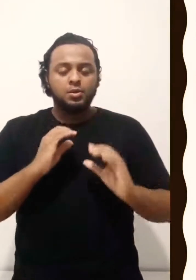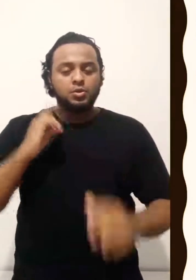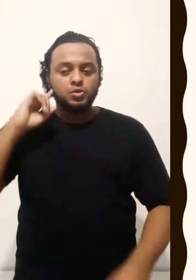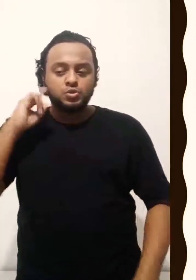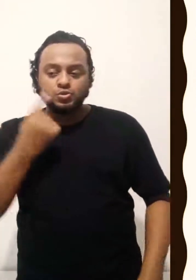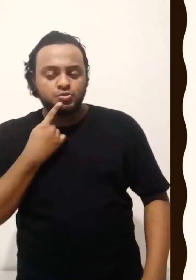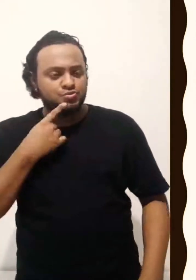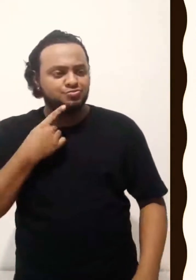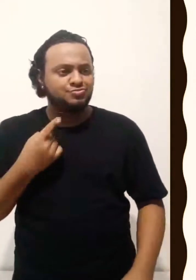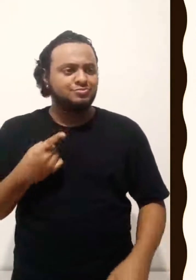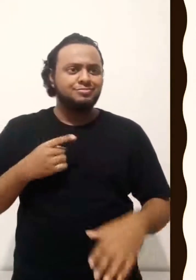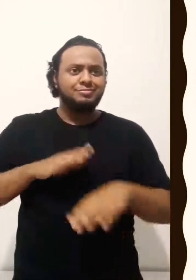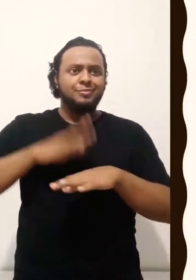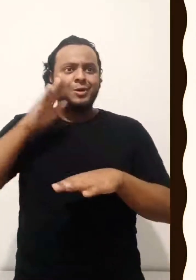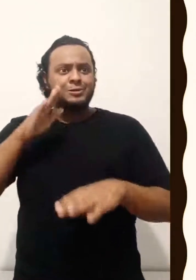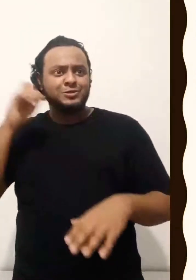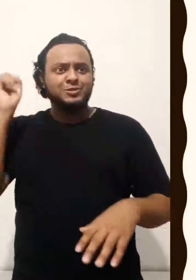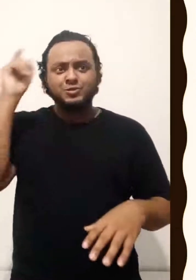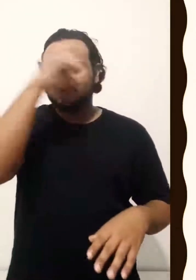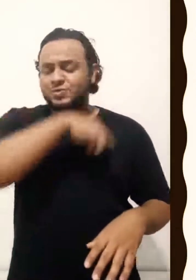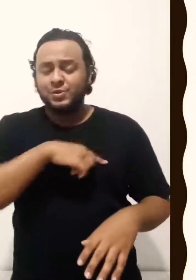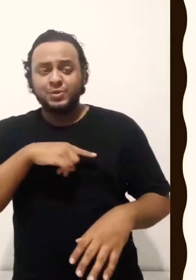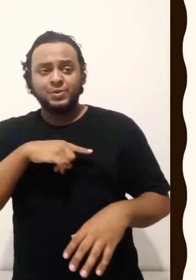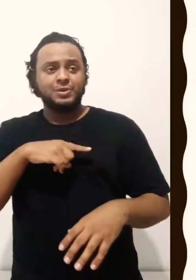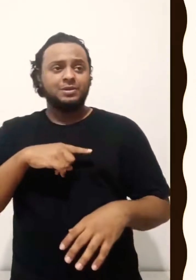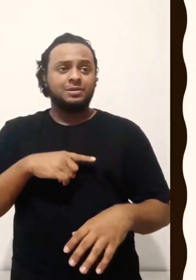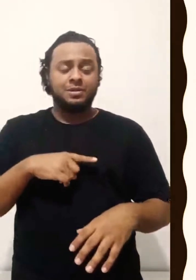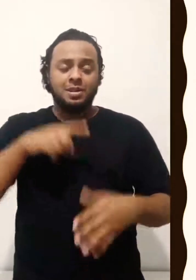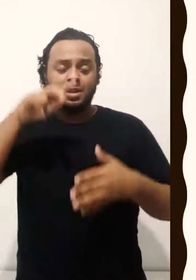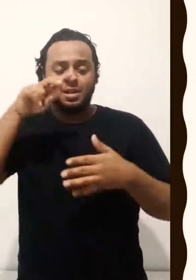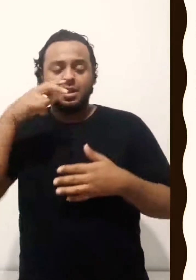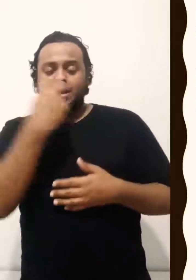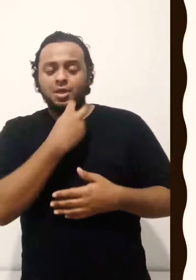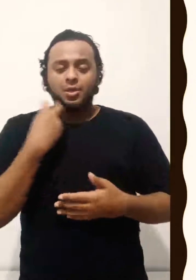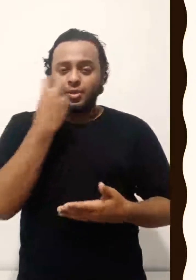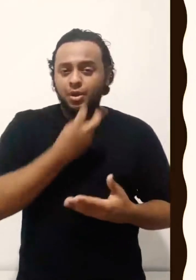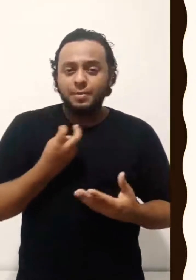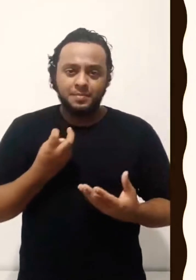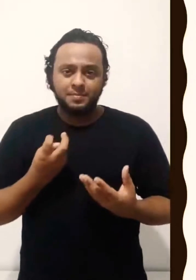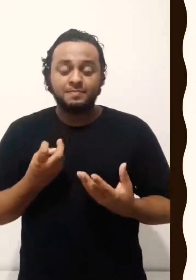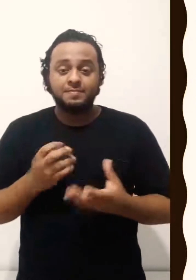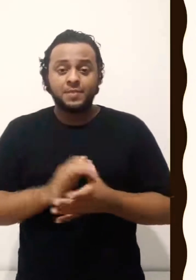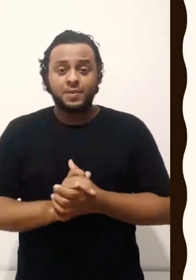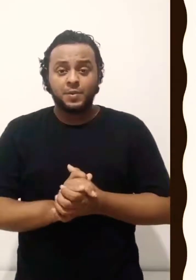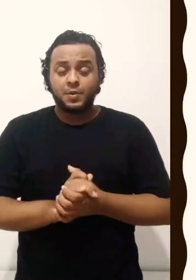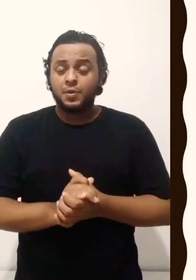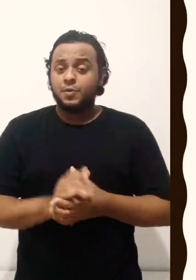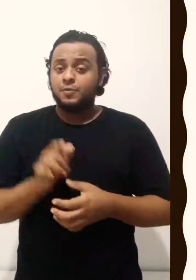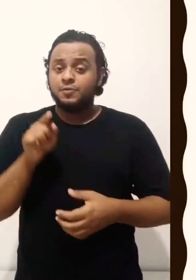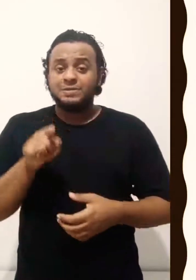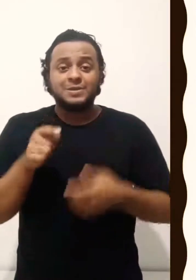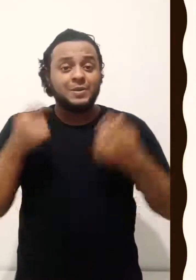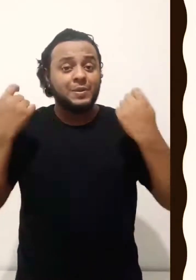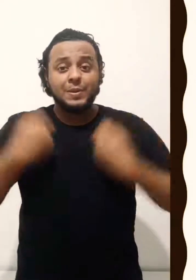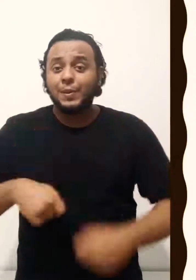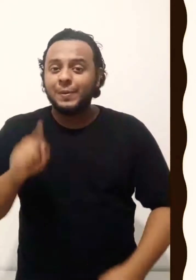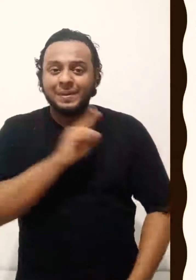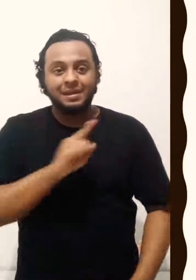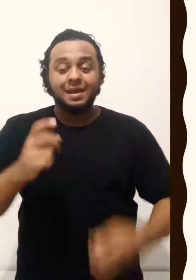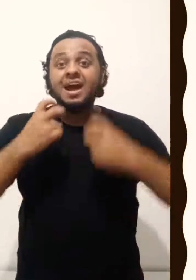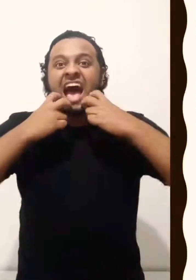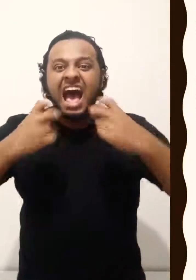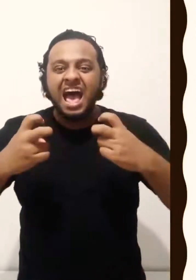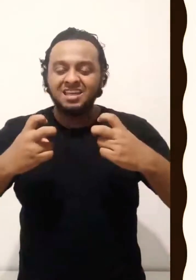essa comunicação. O surdo vai ter mais dificuldade para fazer a leitura labial. E você não